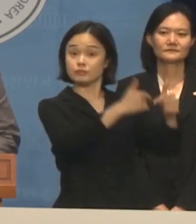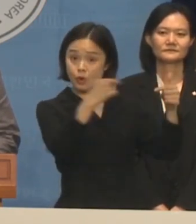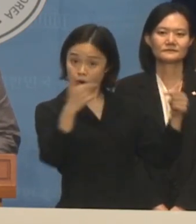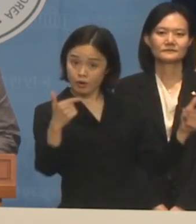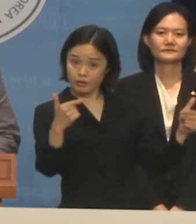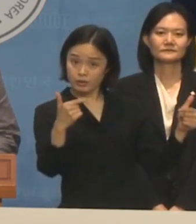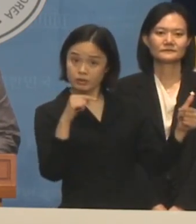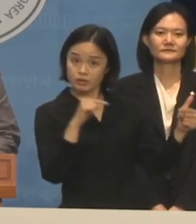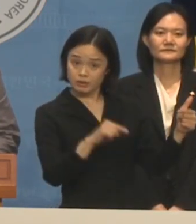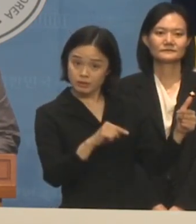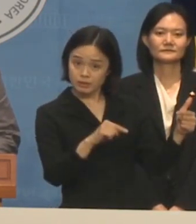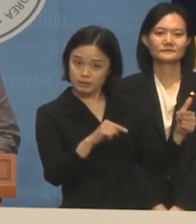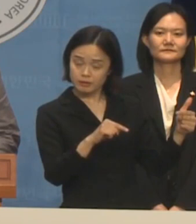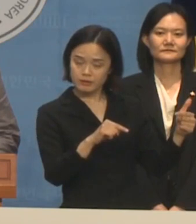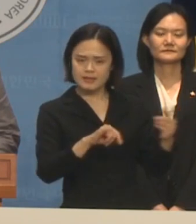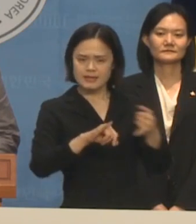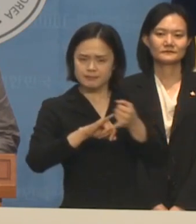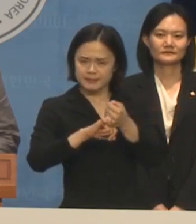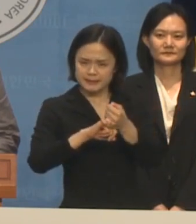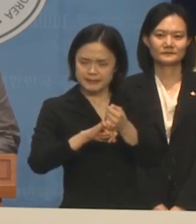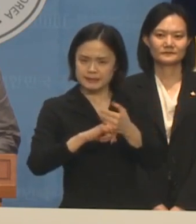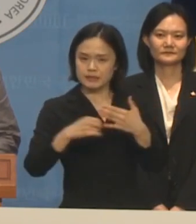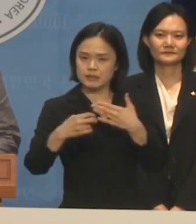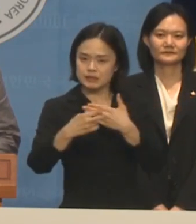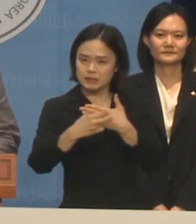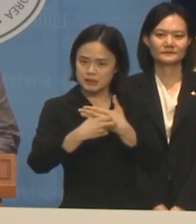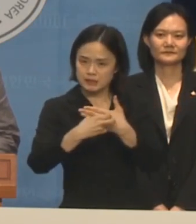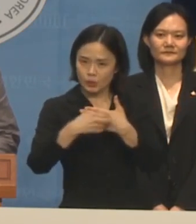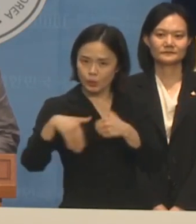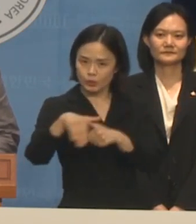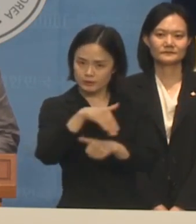있도록 이제 국회가 나서야 합니다.